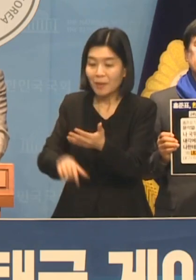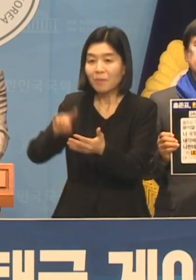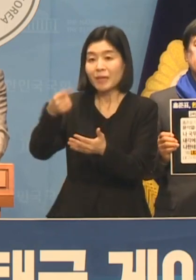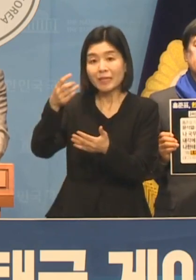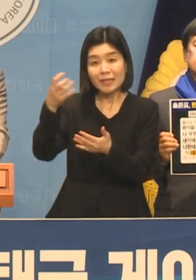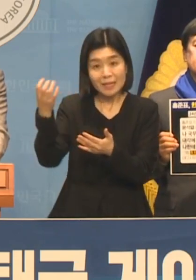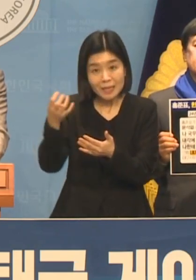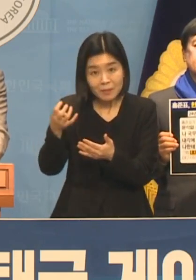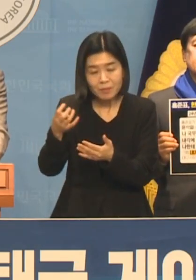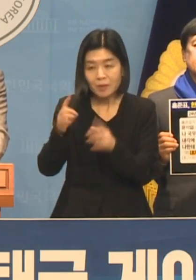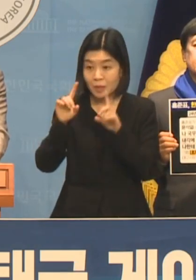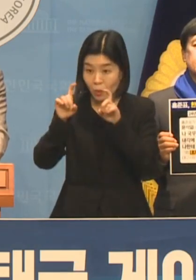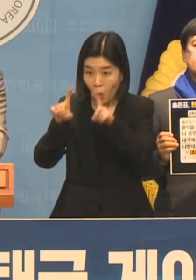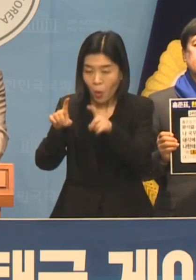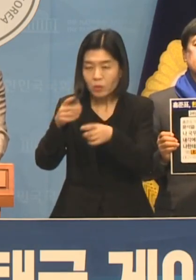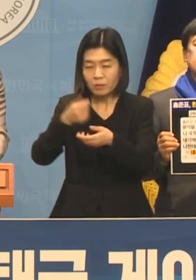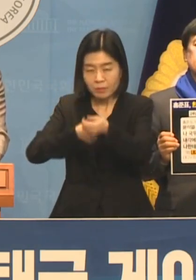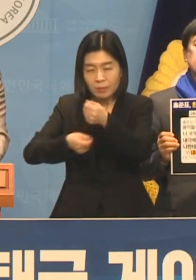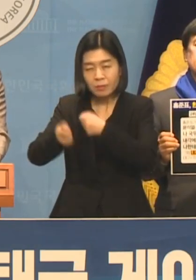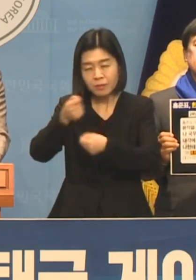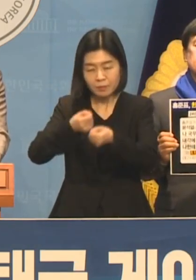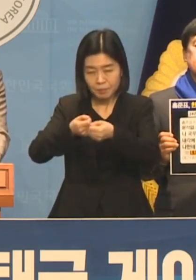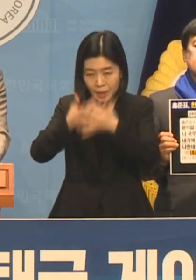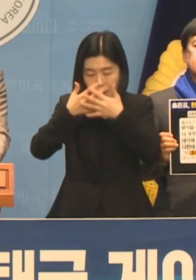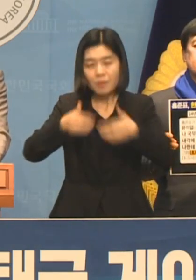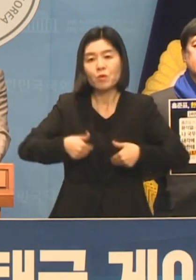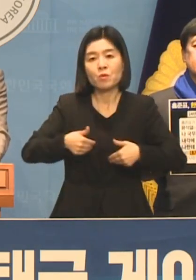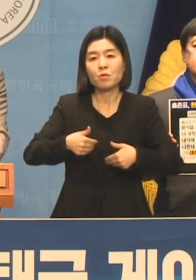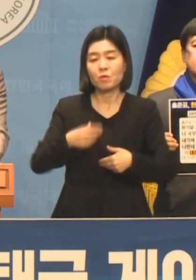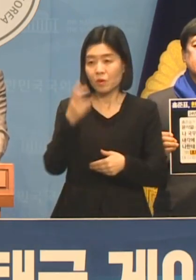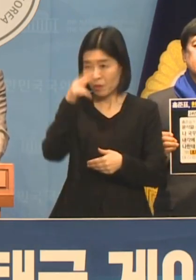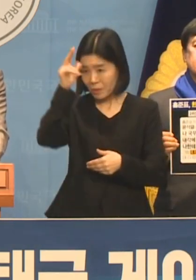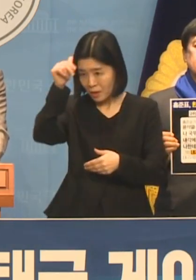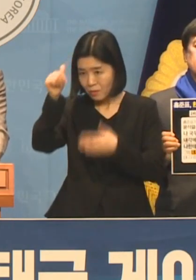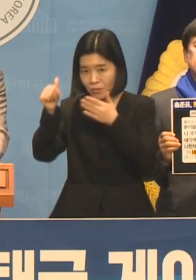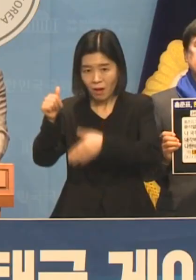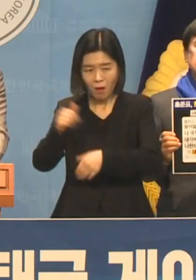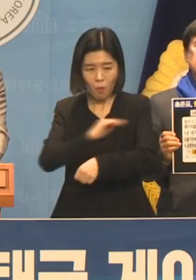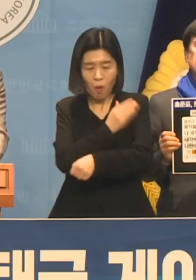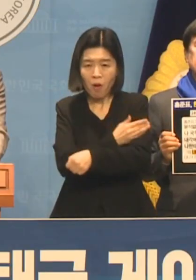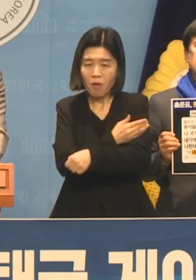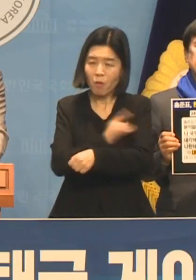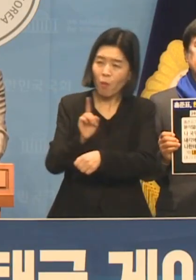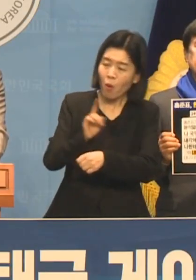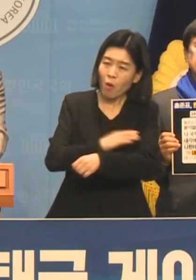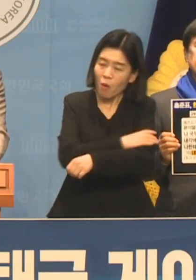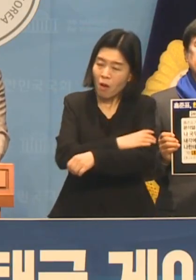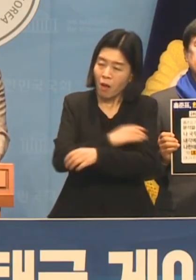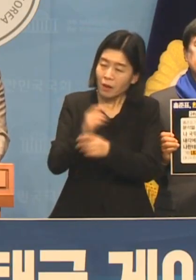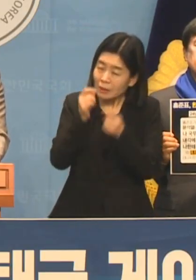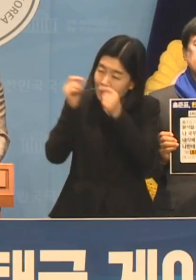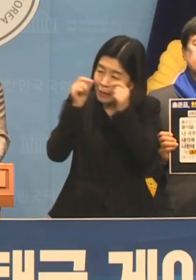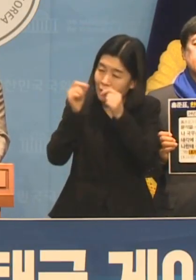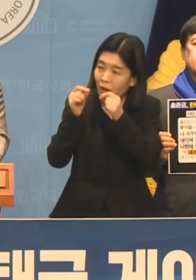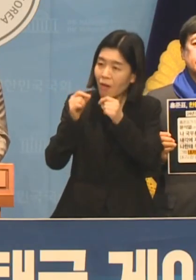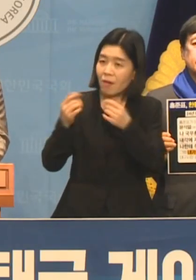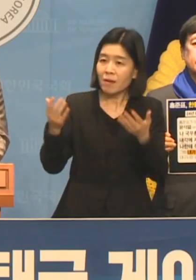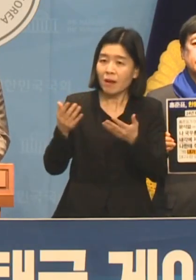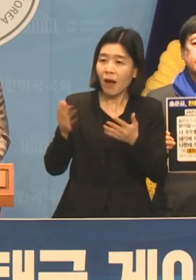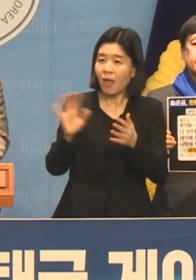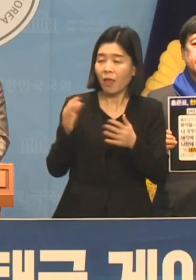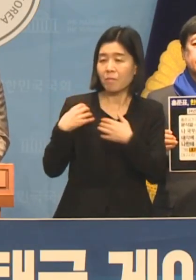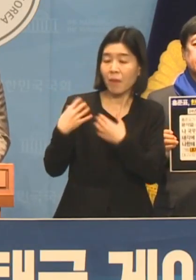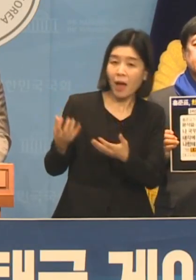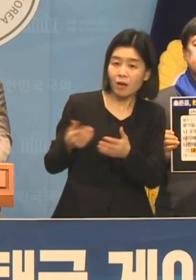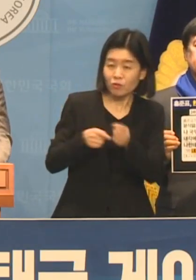합니다. 검찰이 또다시 권력의 눈치를 보며 직무를 유기한다면 국민들은 더 이상 묵과하지 않을